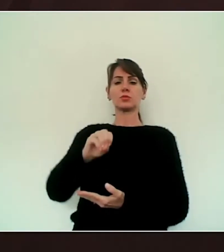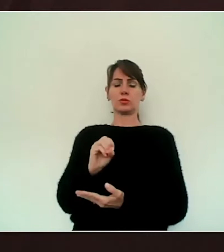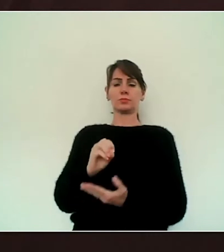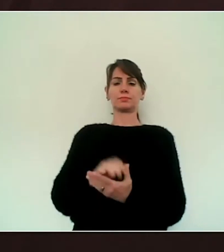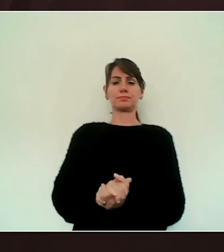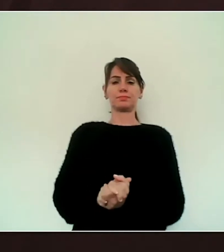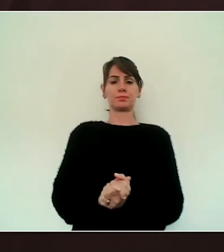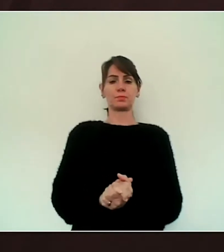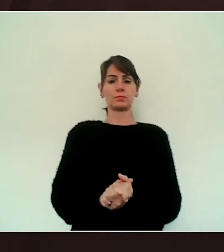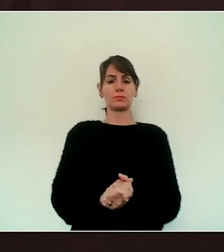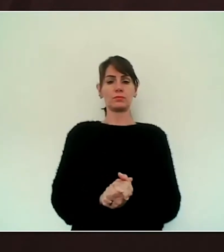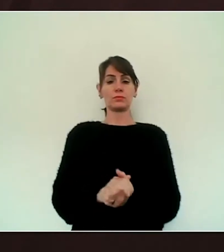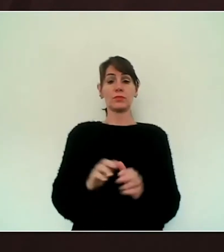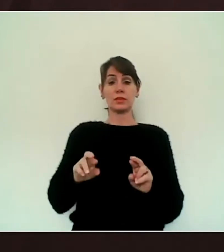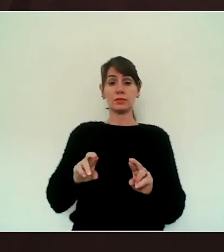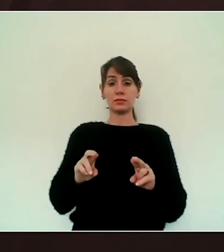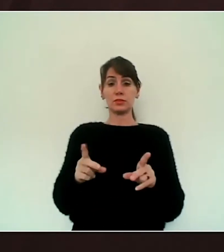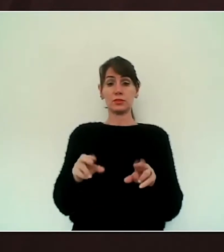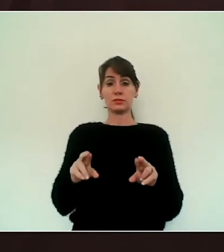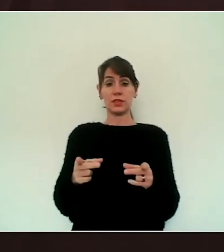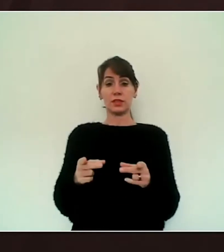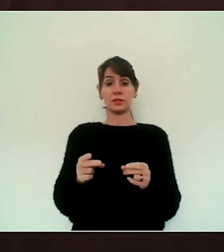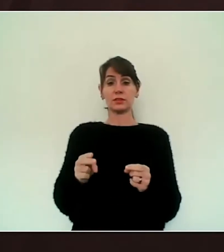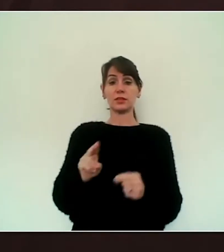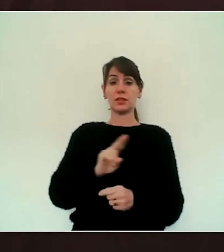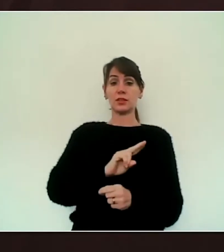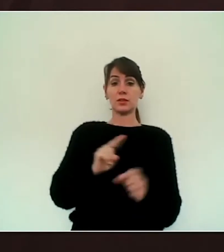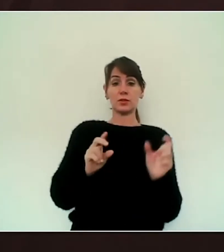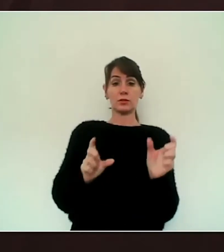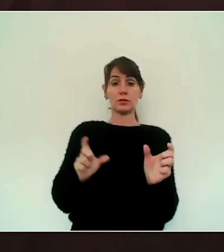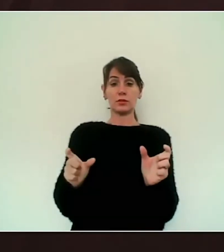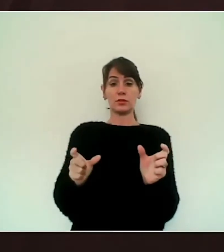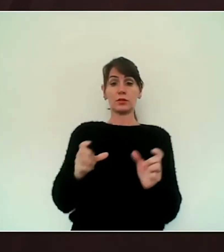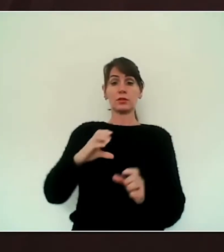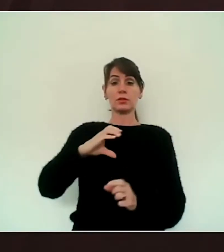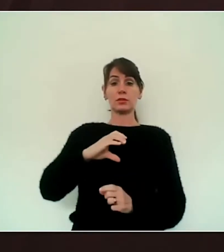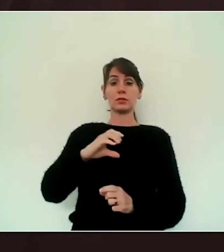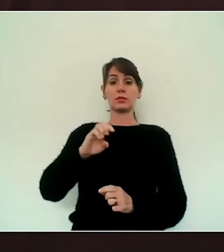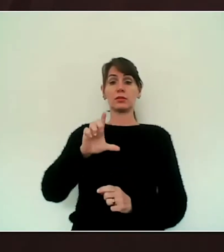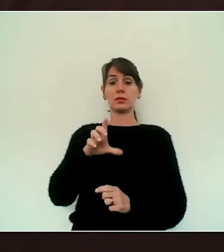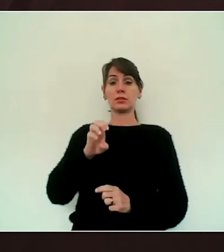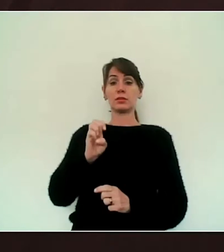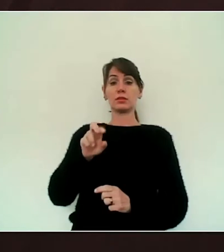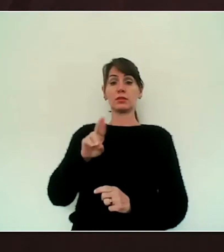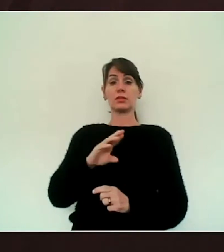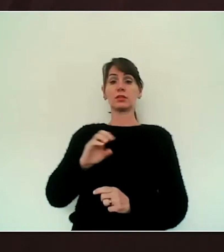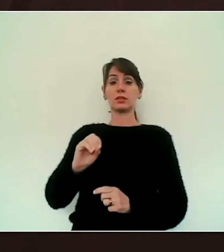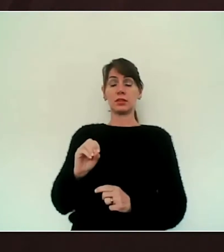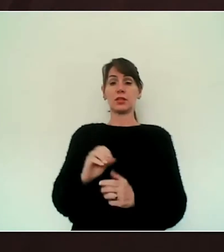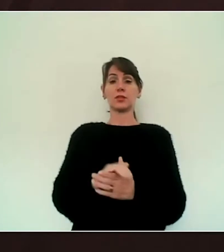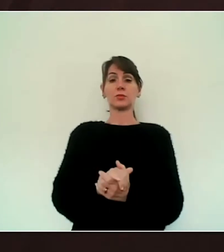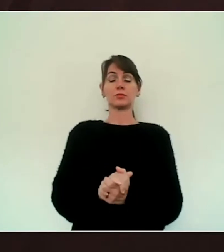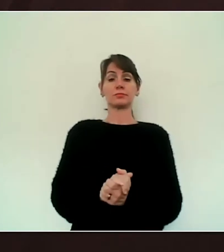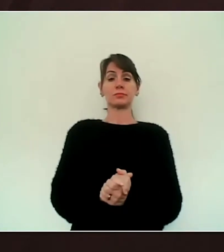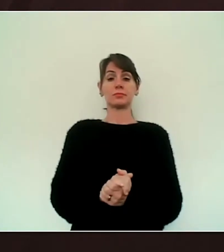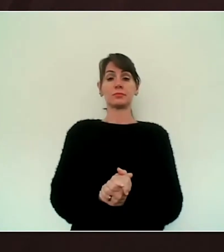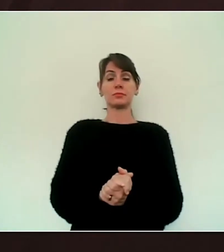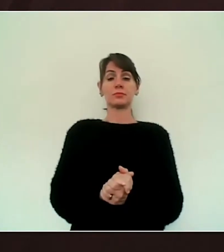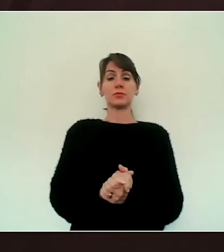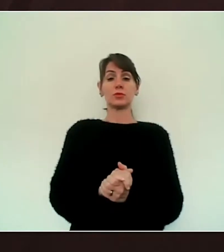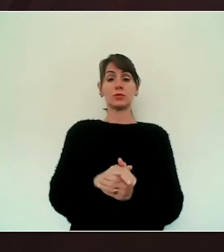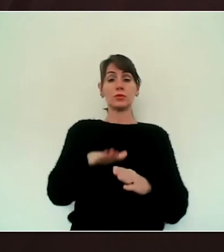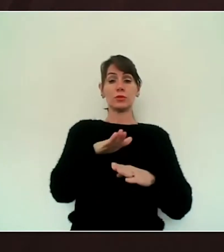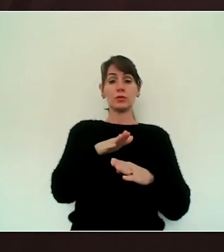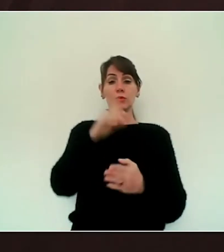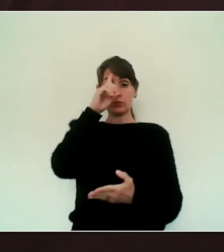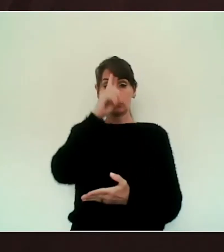leigos. Mas com a nomeação dos bispos e dando autoridade especial para